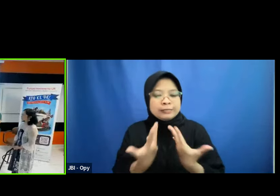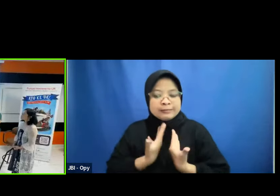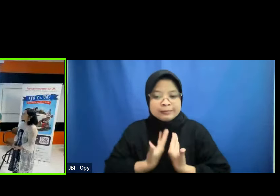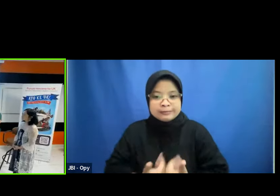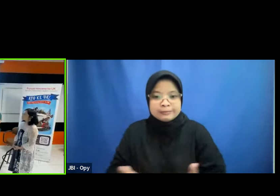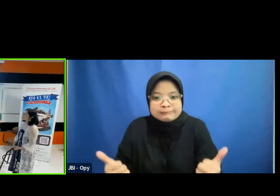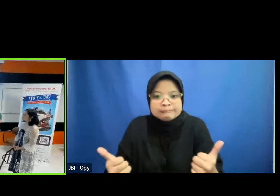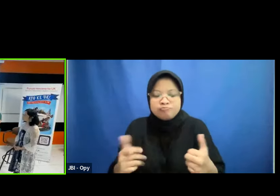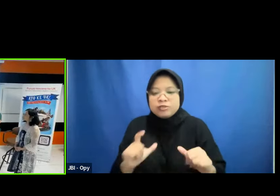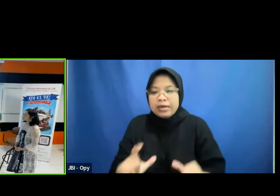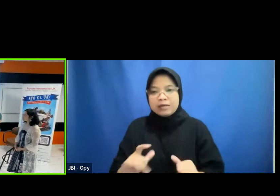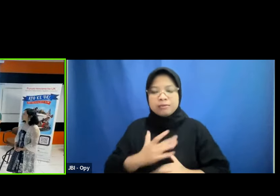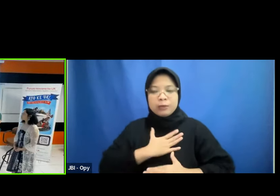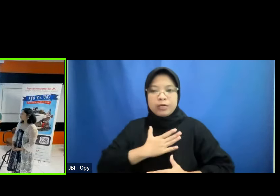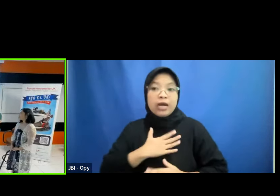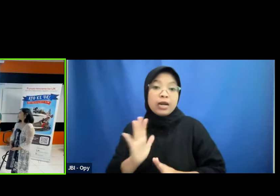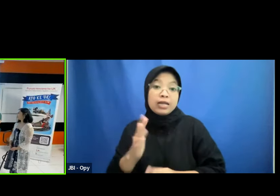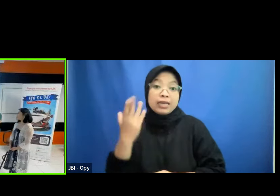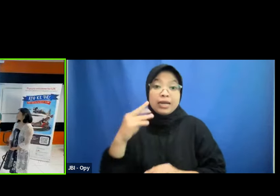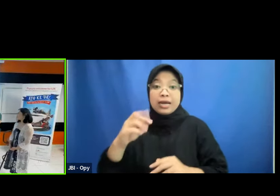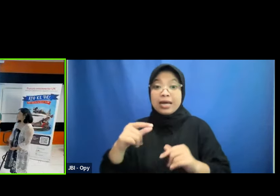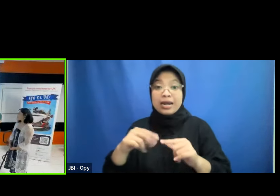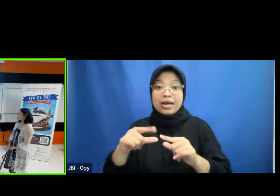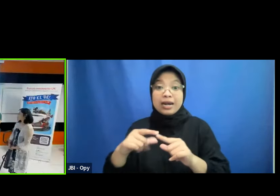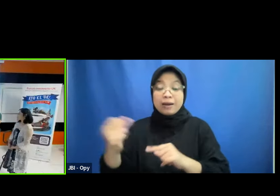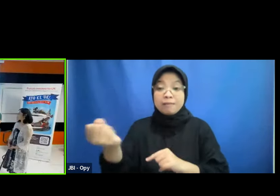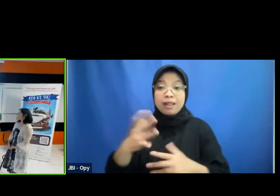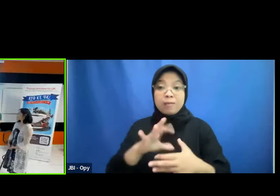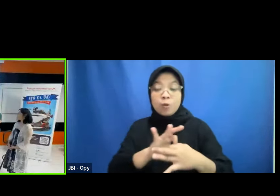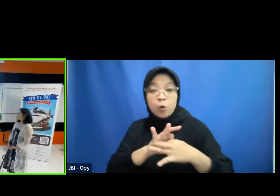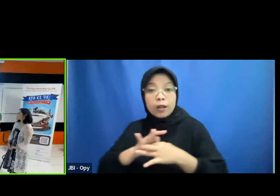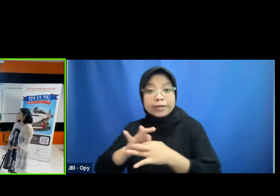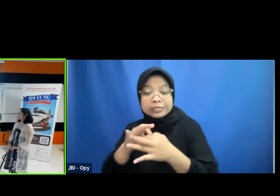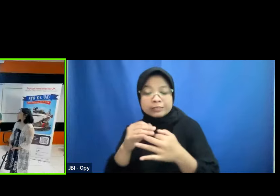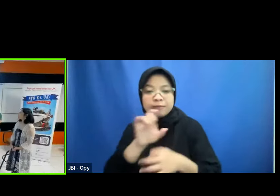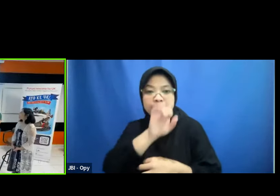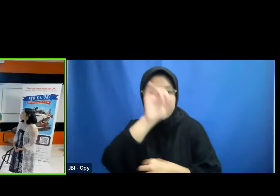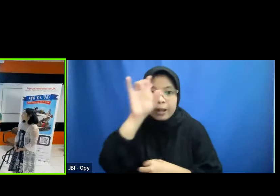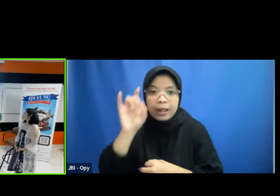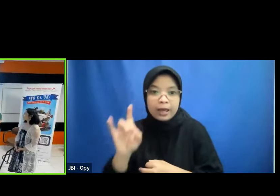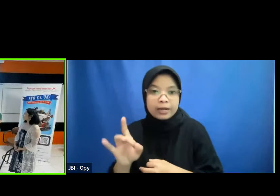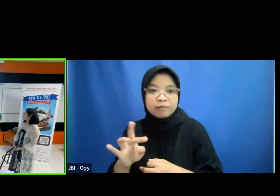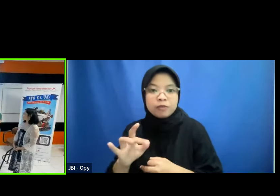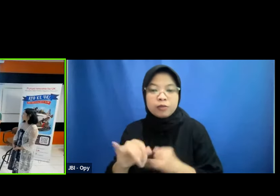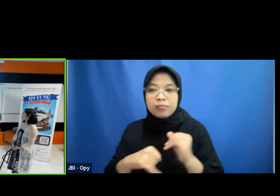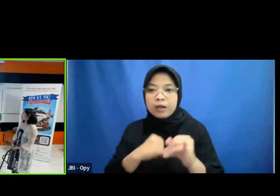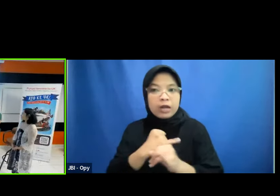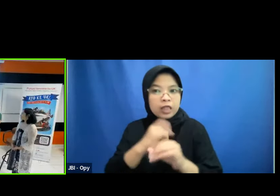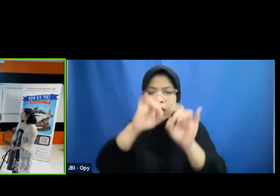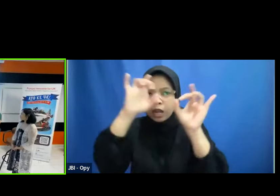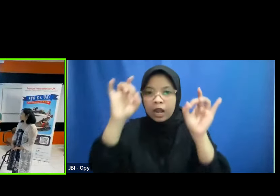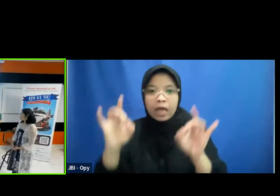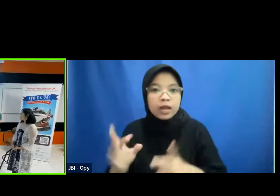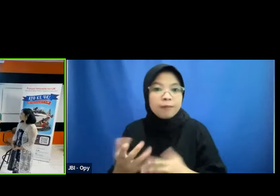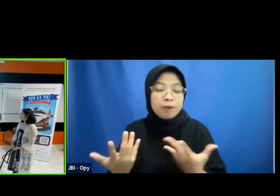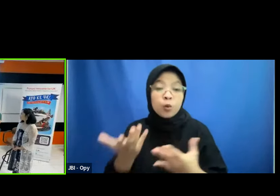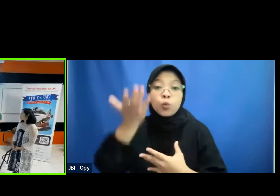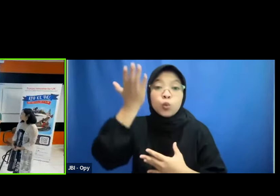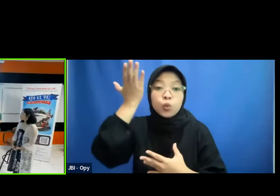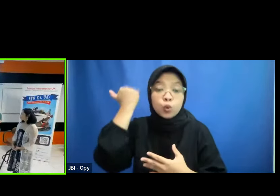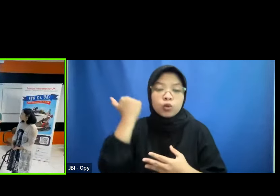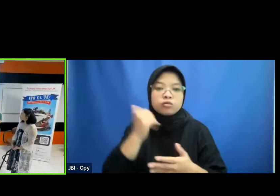deg-degan tadi Bera sudah bilang ya masalah koneksi segala macam ee kalau dulu karena